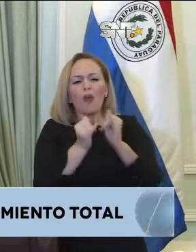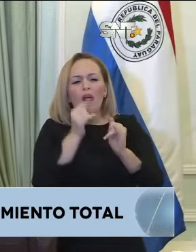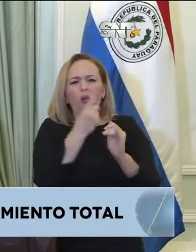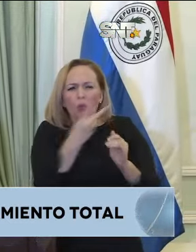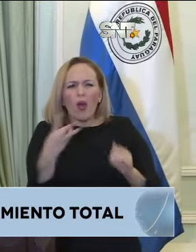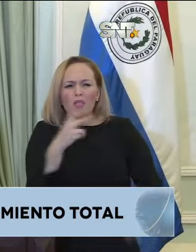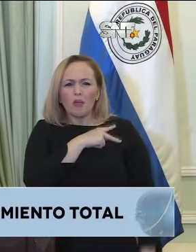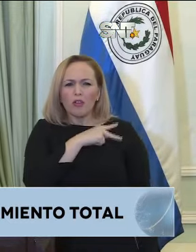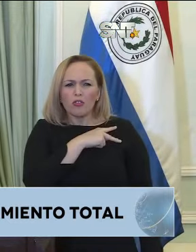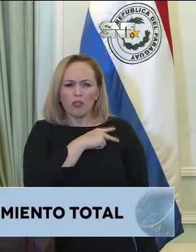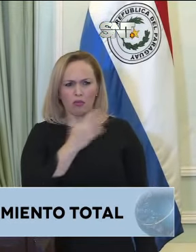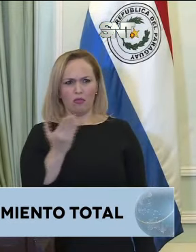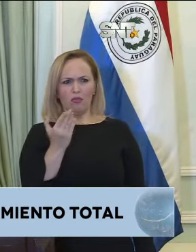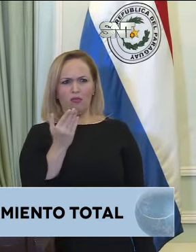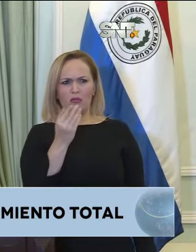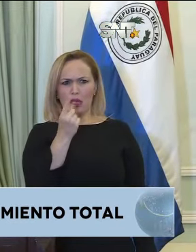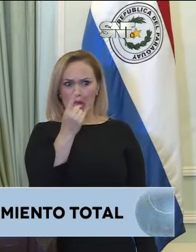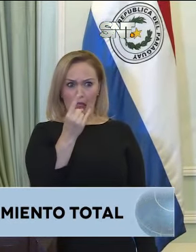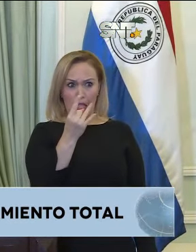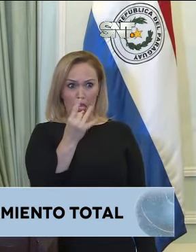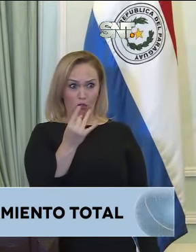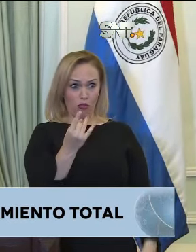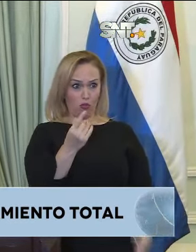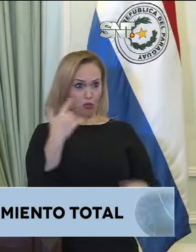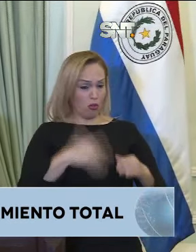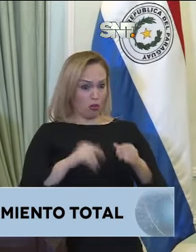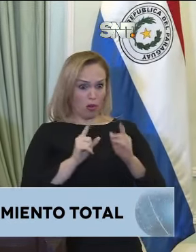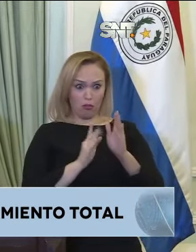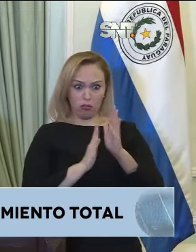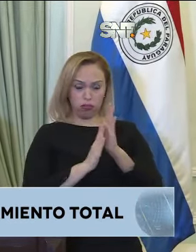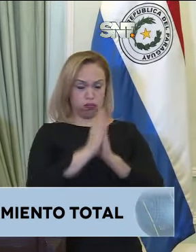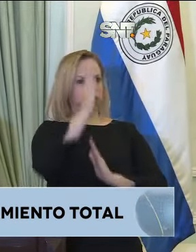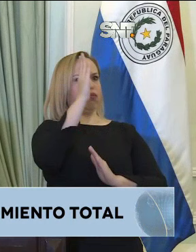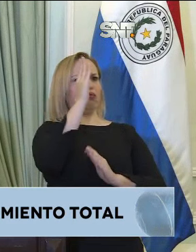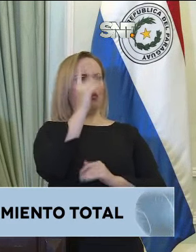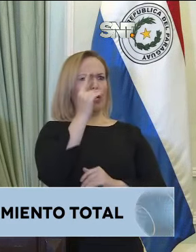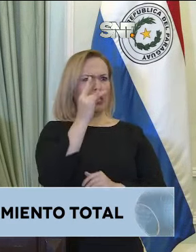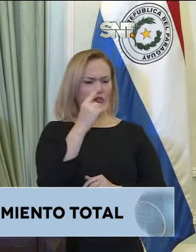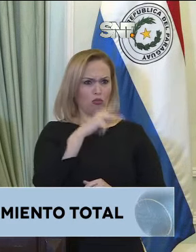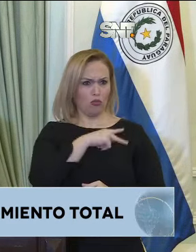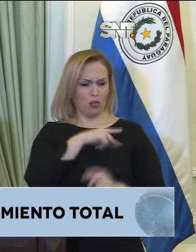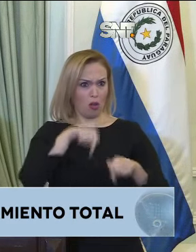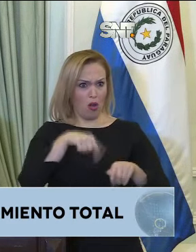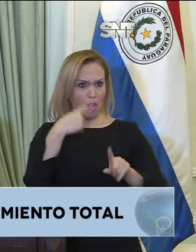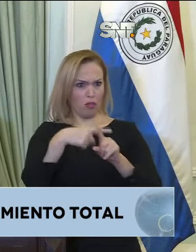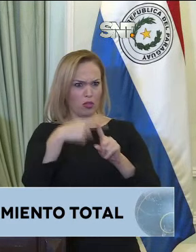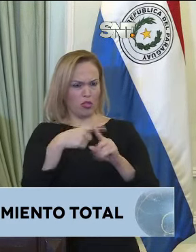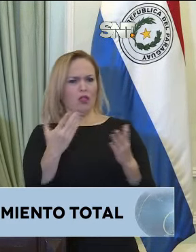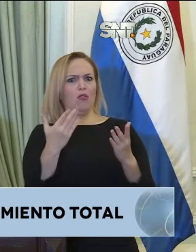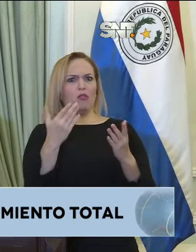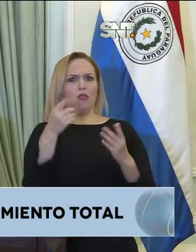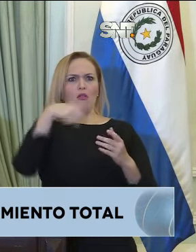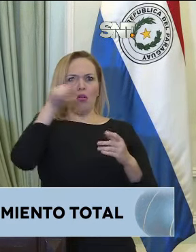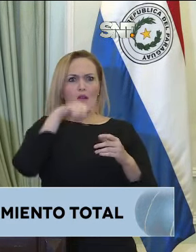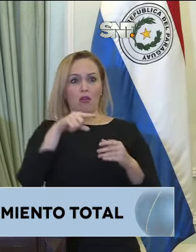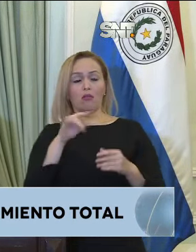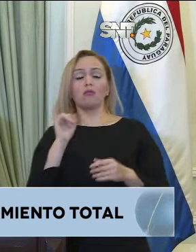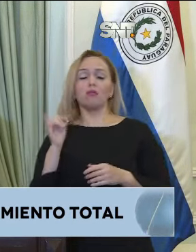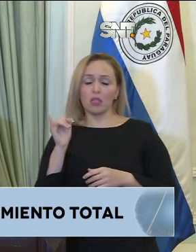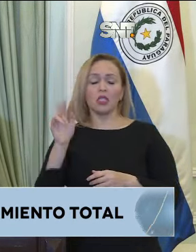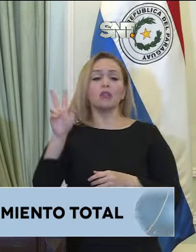18 son más que preocupantes, no supongo que para ustedes y para la población en general. Sí,